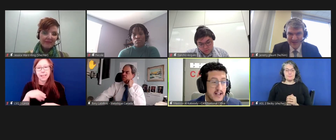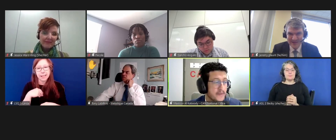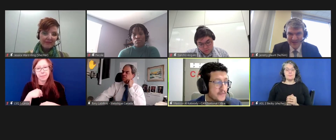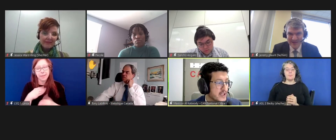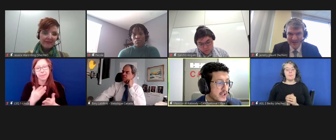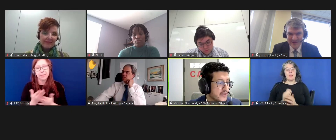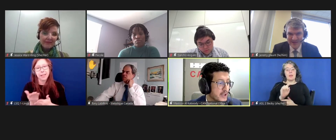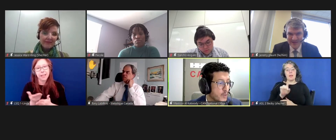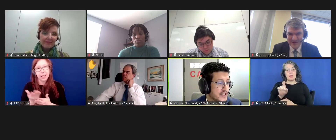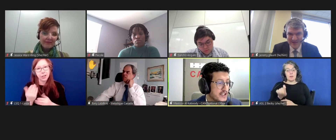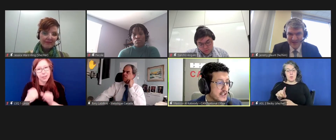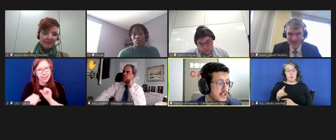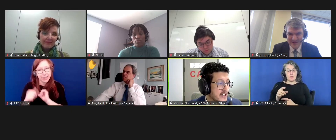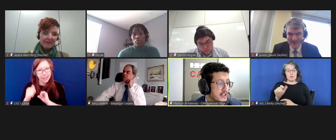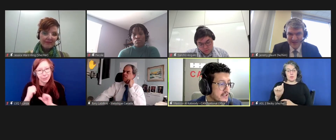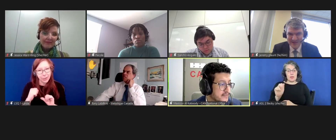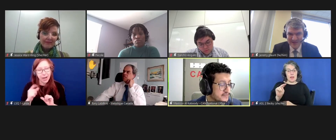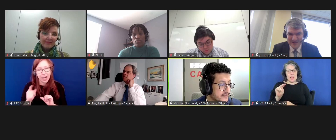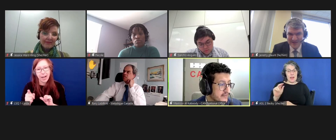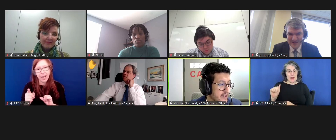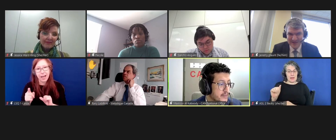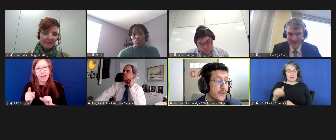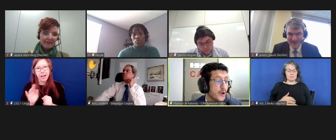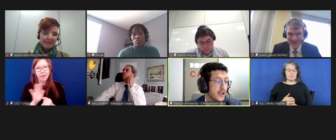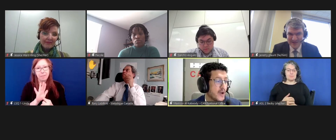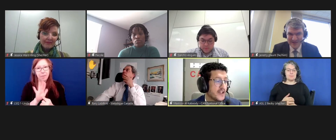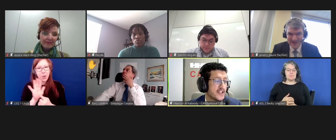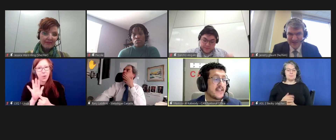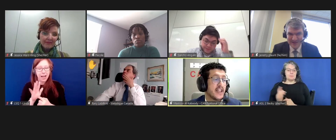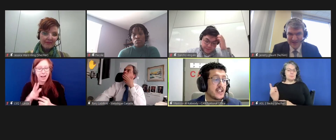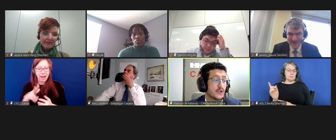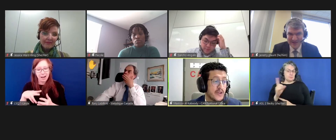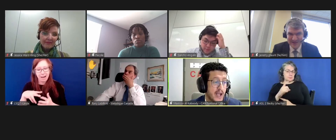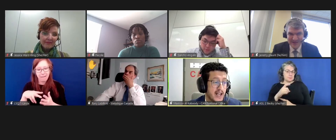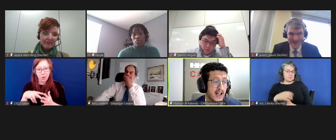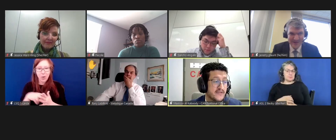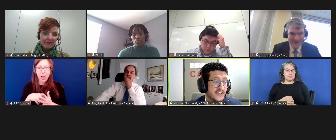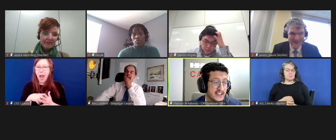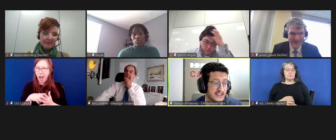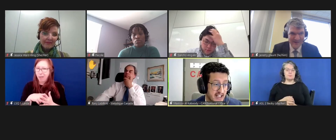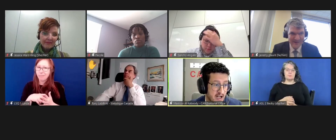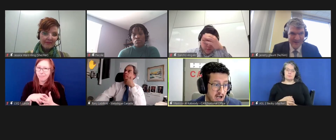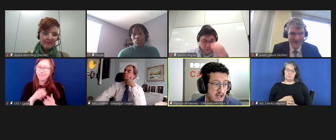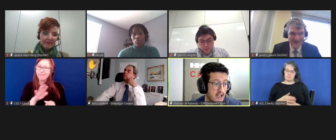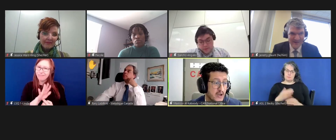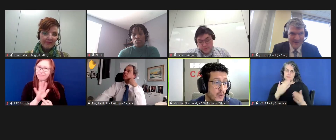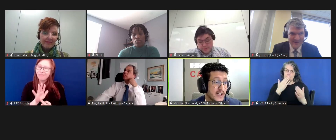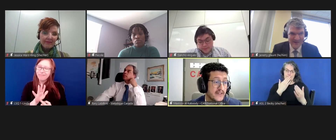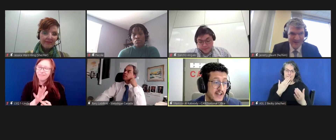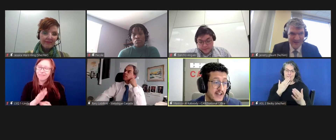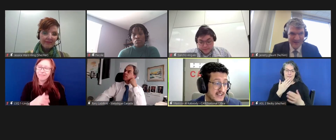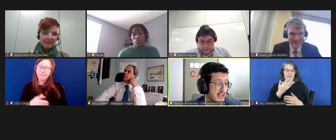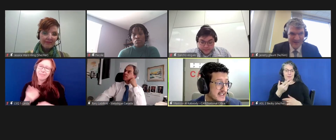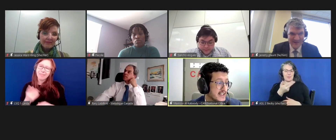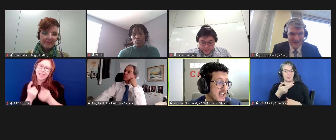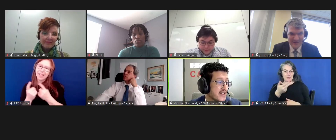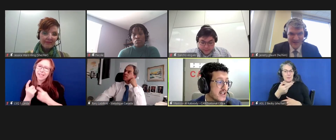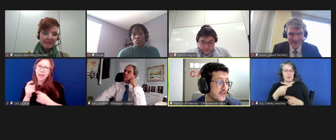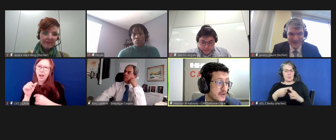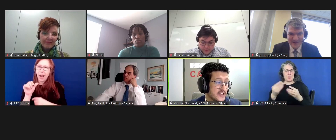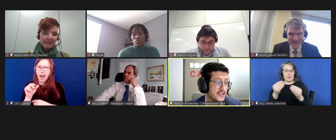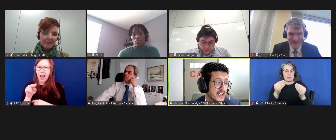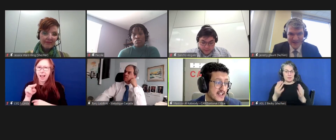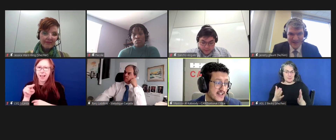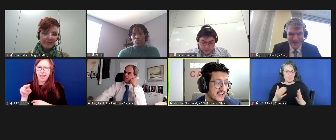et de s'être rendu tellement vulnérable. Une question venant de Anna. Avant de poser la question, merci au panel